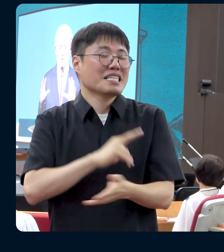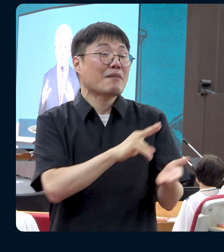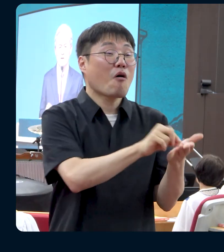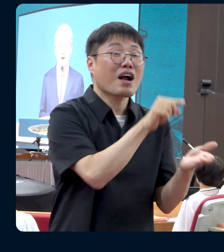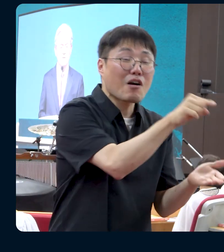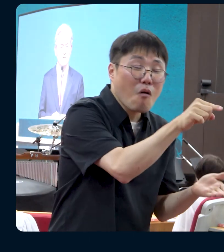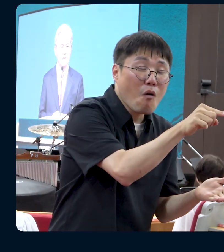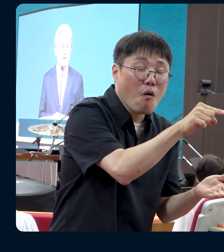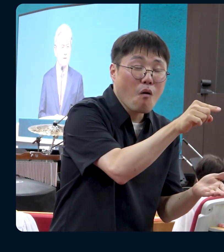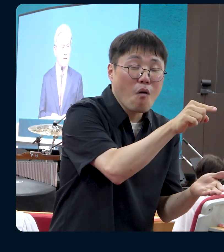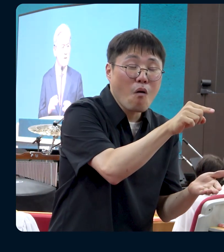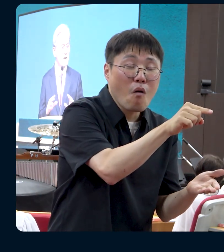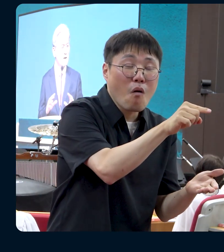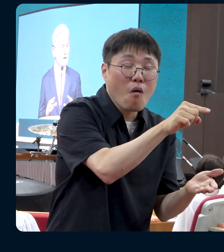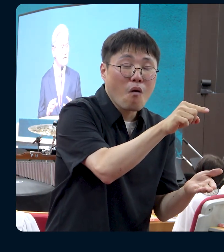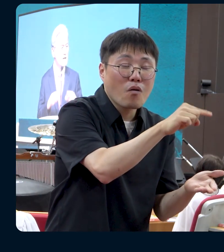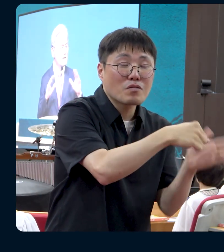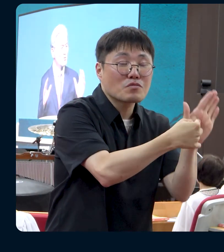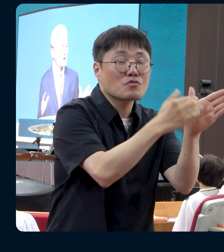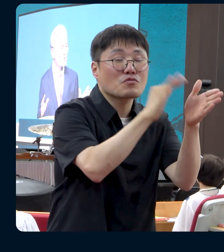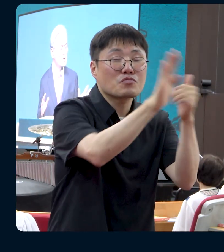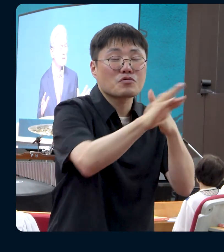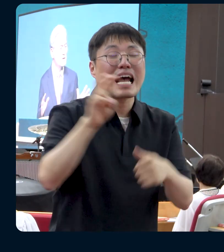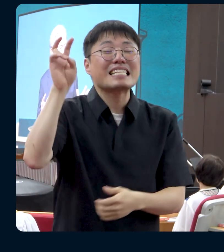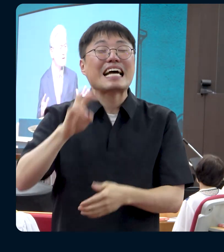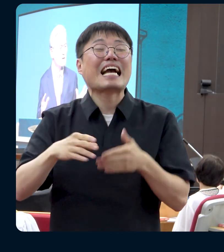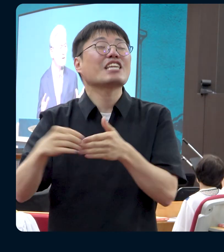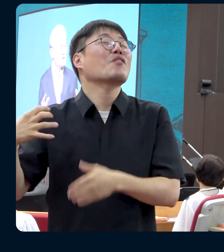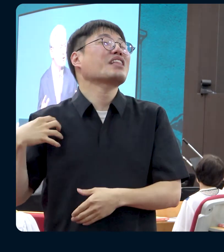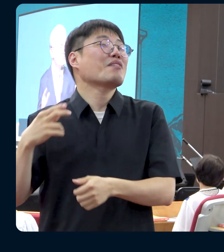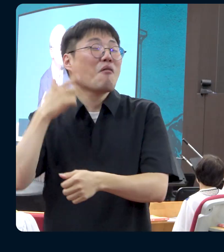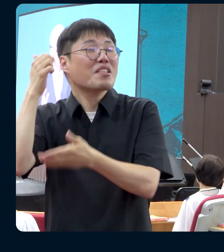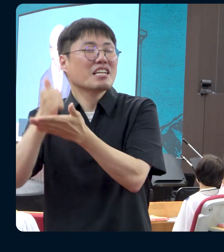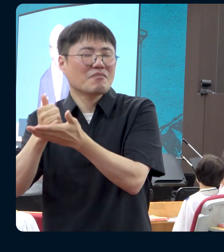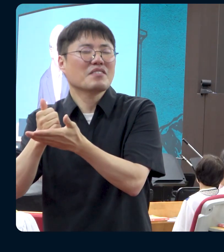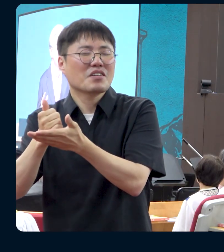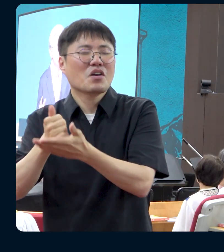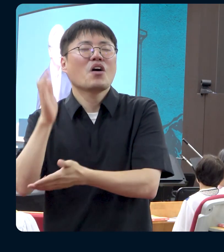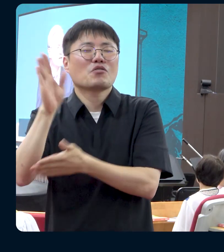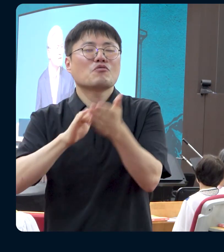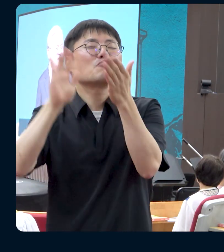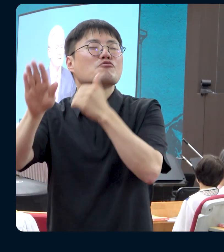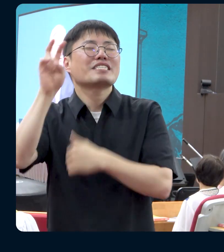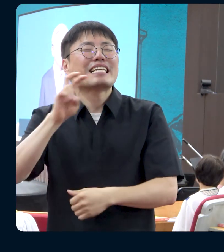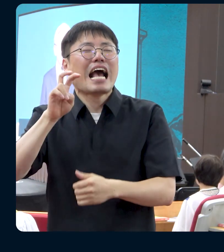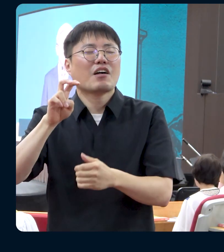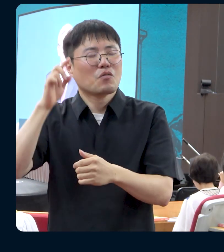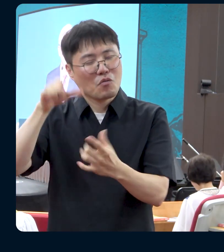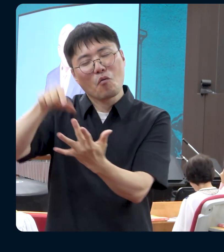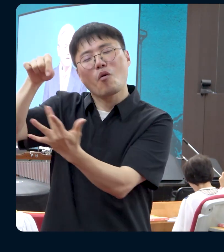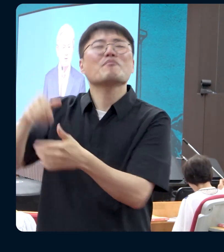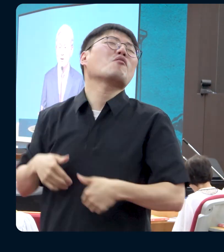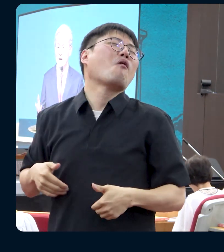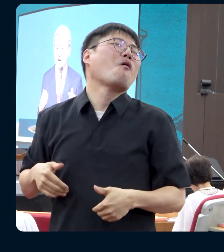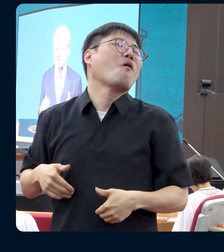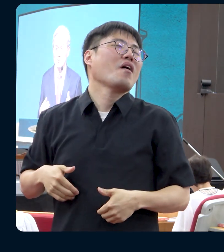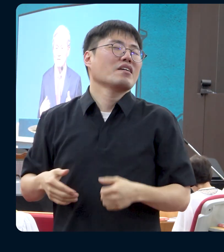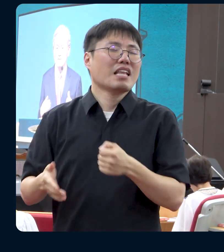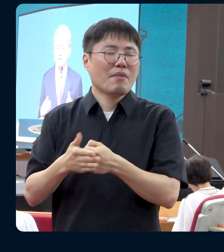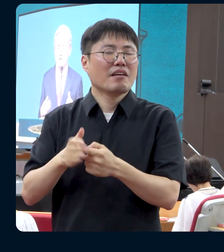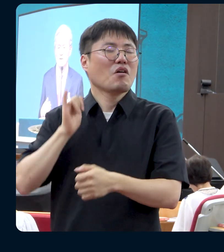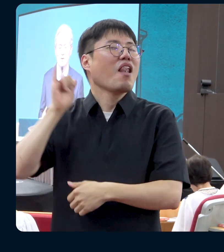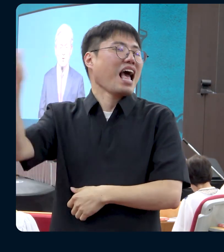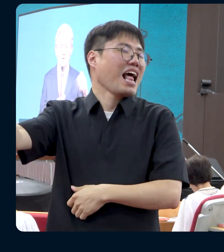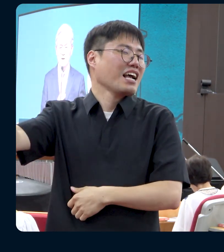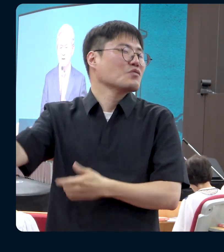이제 설교 제목하고 본문이 나가면 그 다음에 찬양을 인도하는 목사님이 설교 후 찬양을 골라야 되기